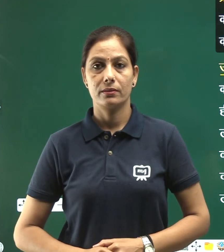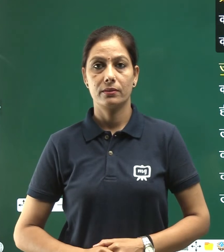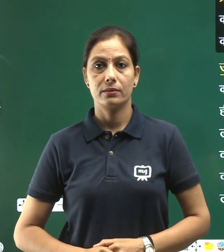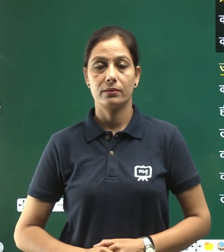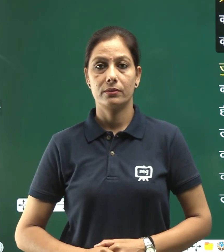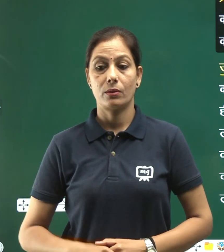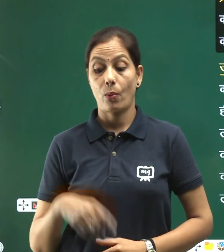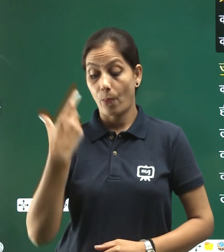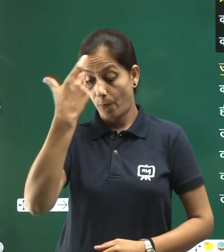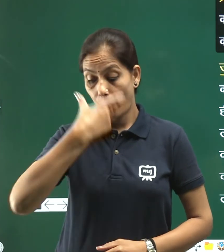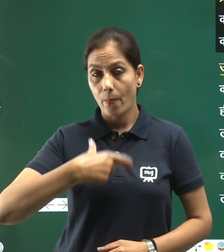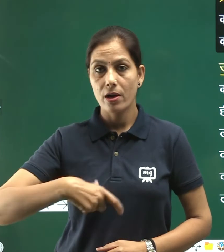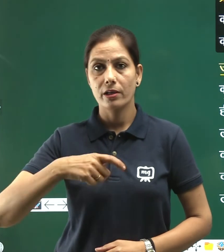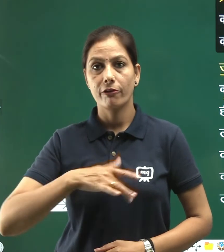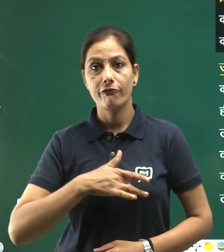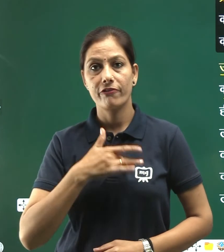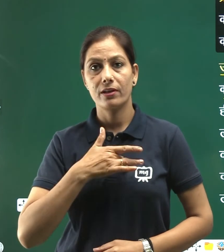मानवीय करुणा को तो